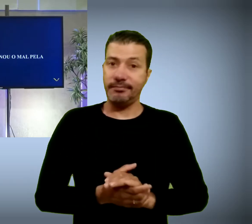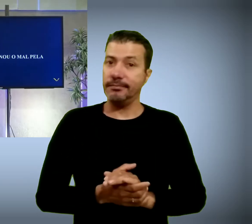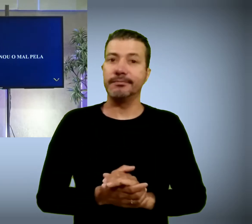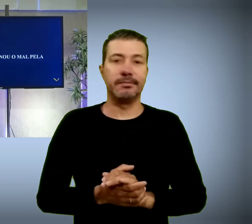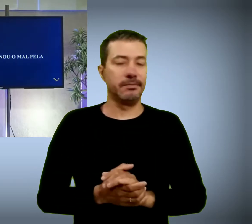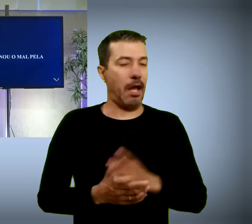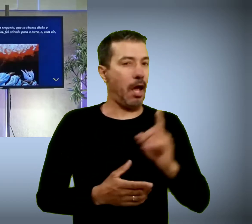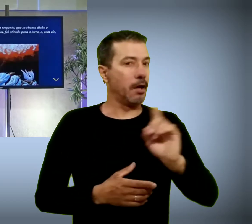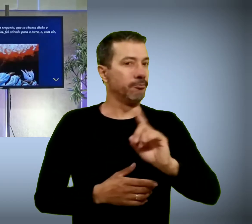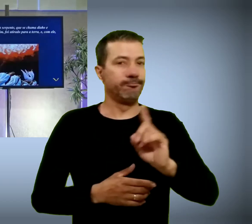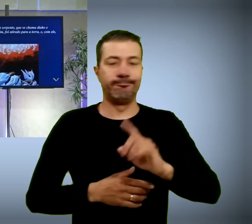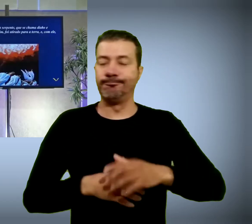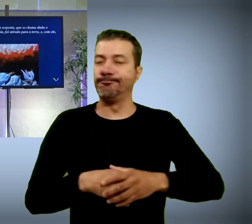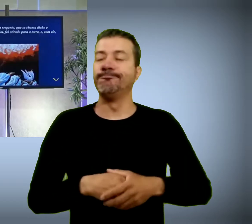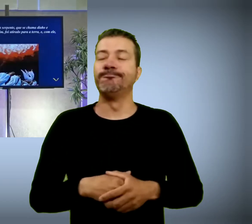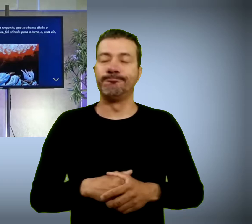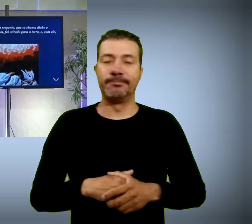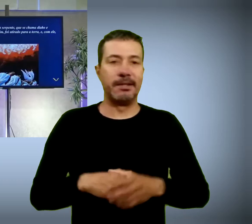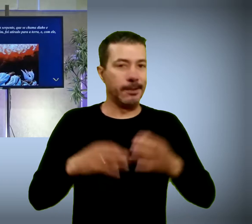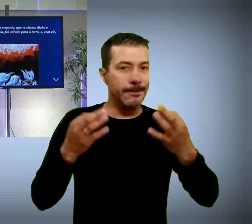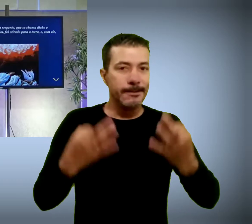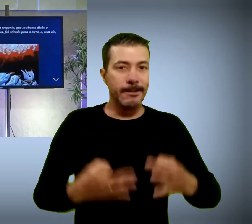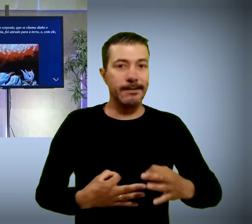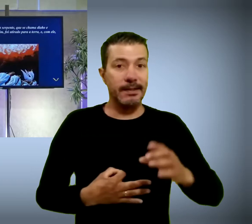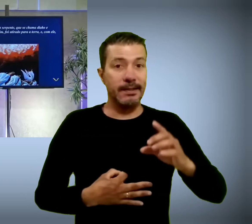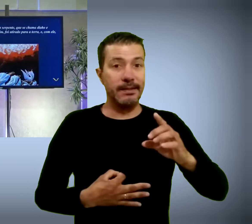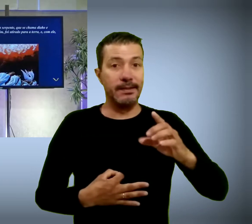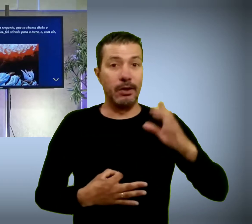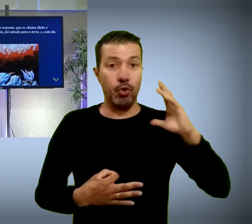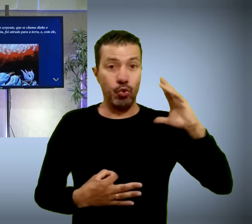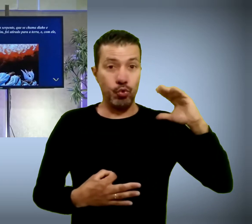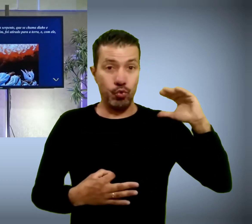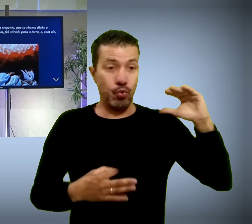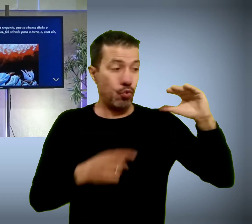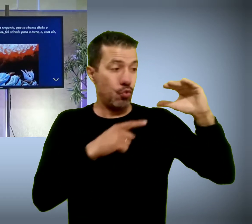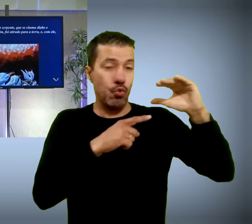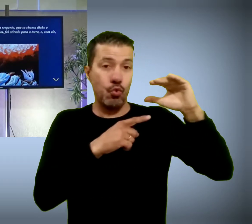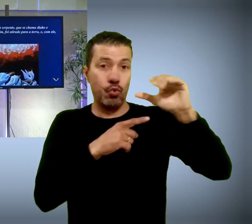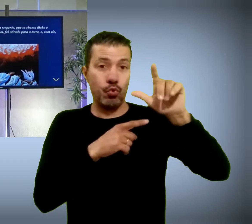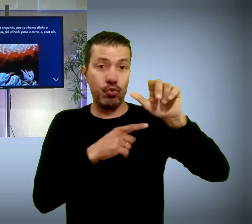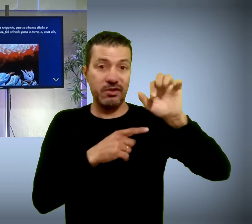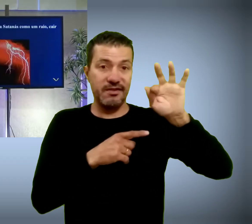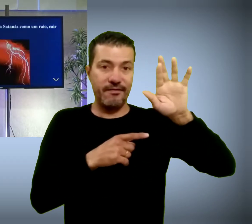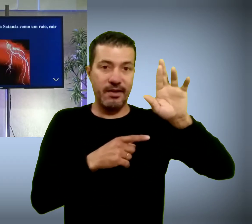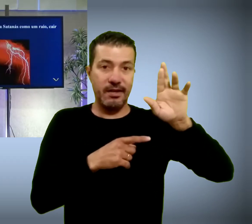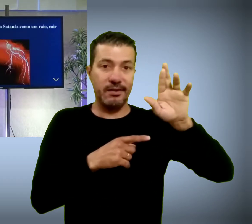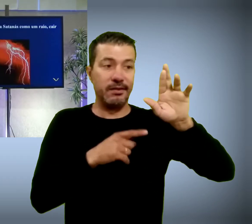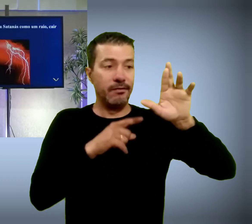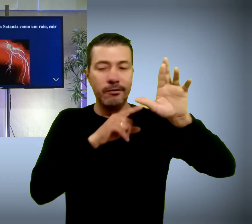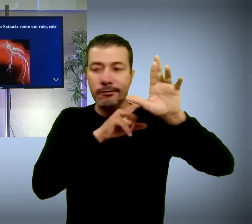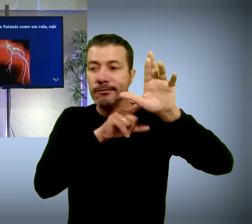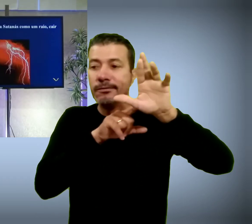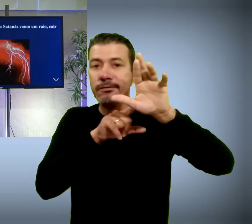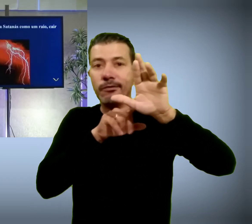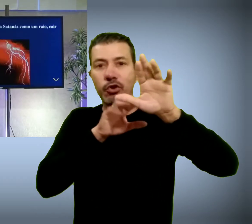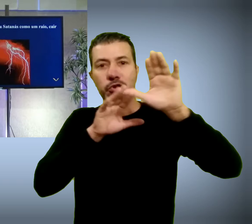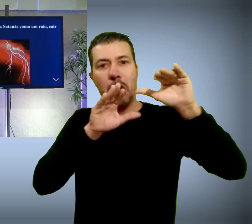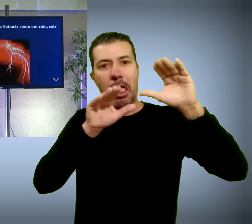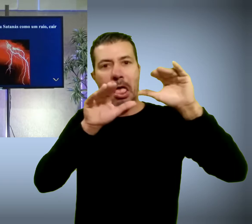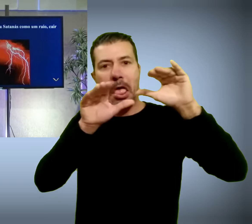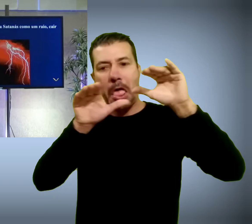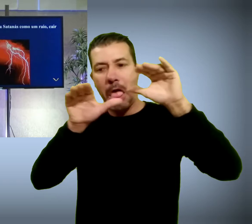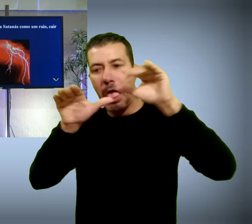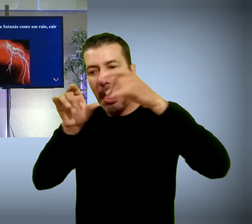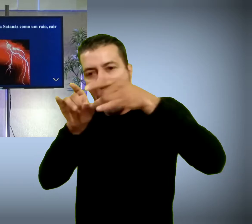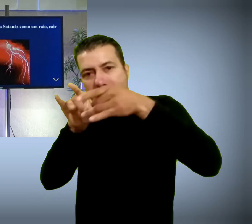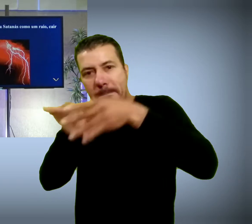assegurar para vocês que não. Ele foi expulso, foi atirado para a terra, e com ele os seus anjos.